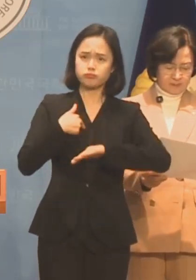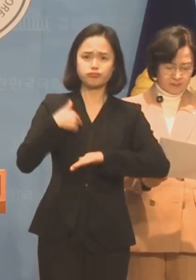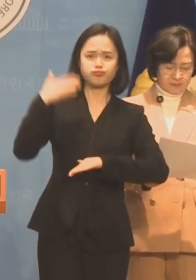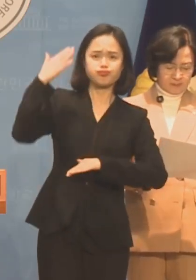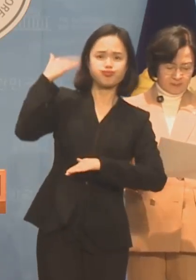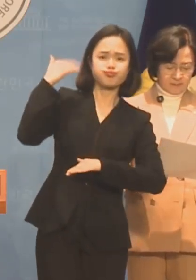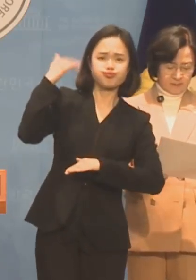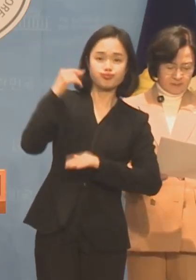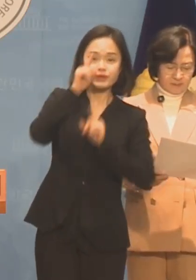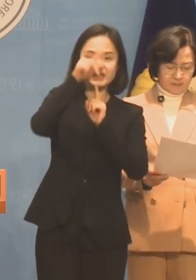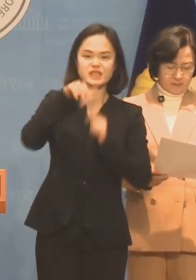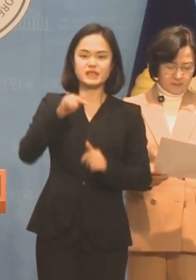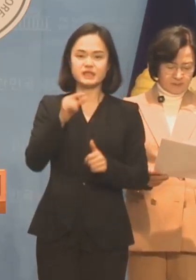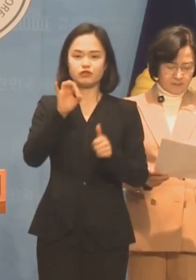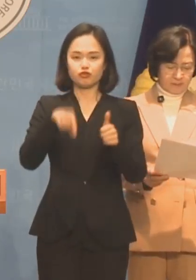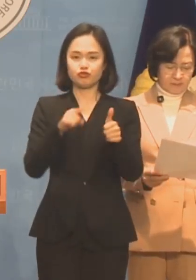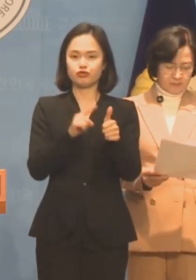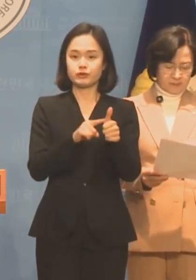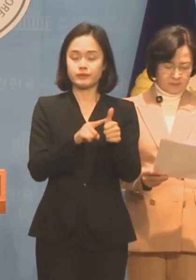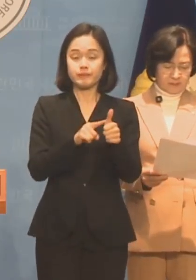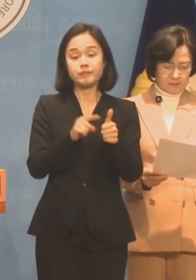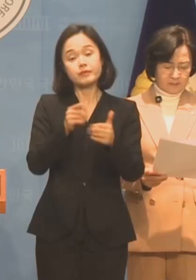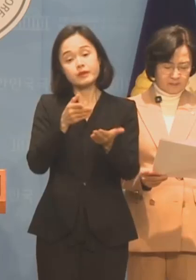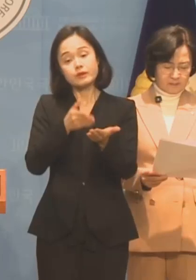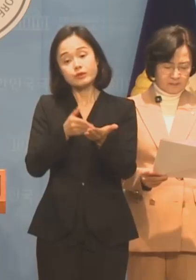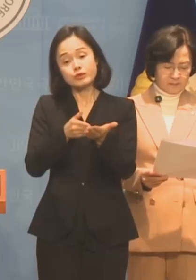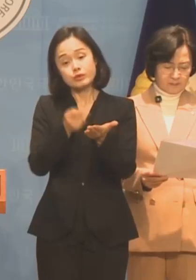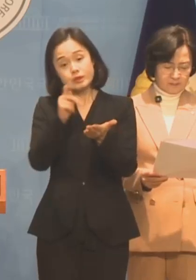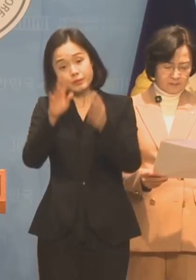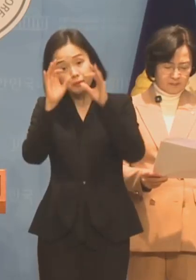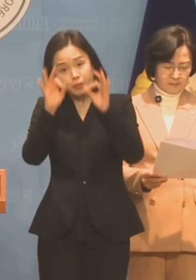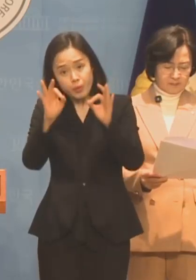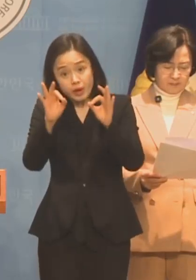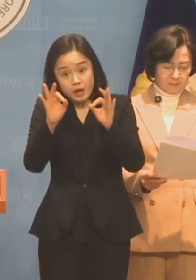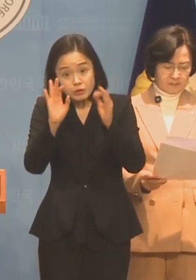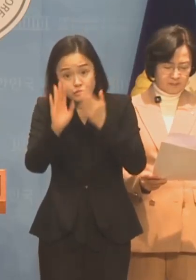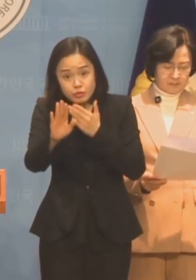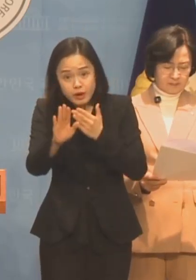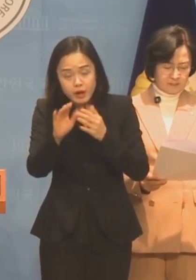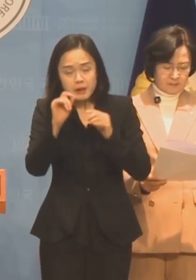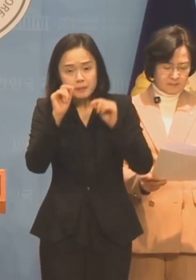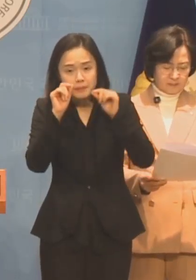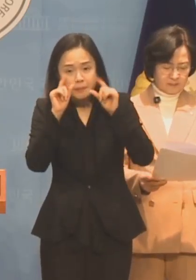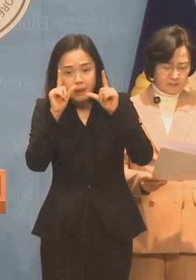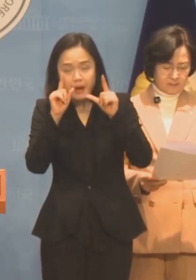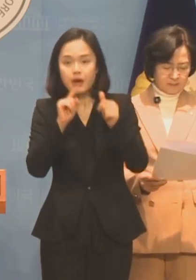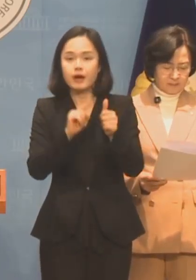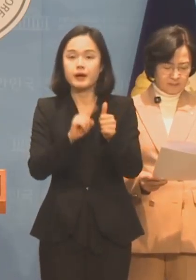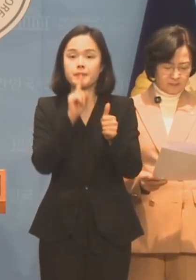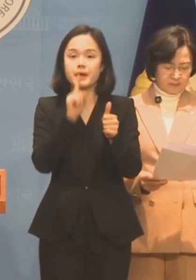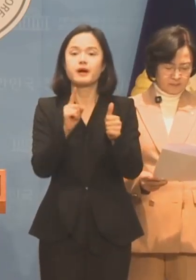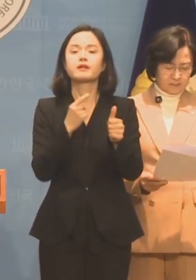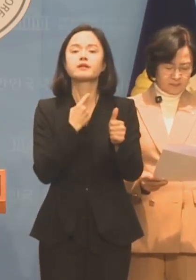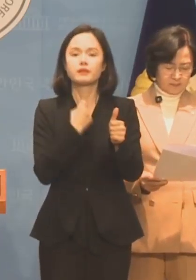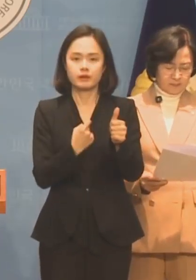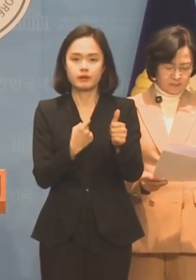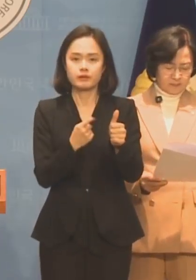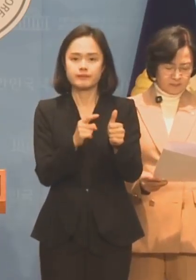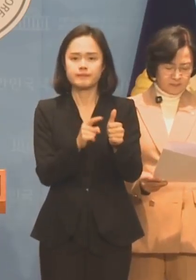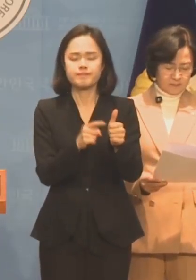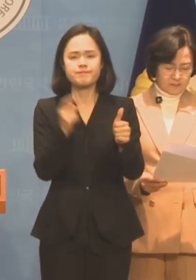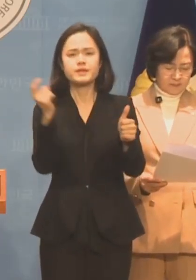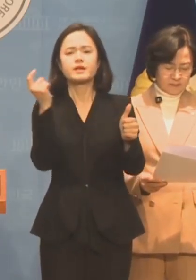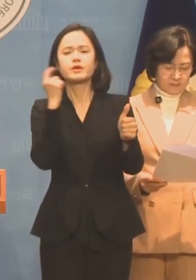본 관계자가 용기를 내어서 제보해 주신 내용과 내부 증언, 관련